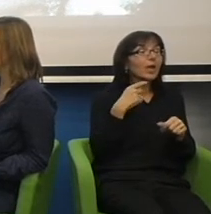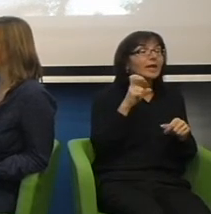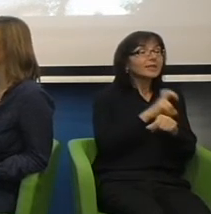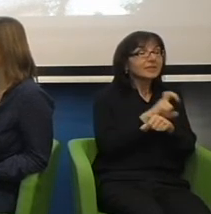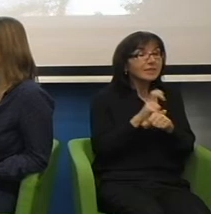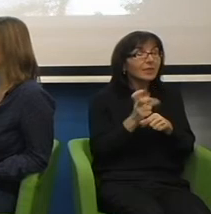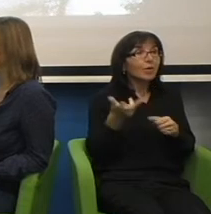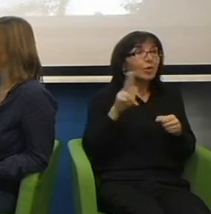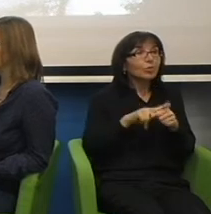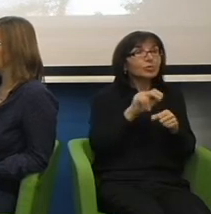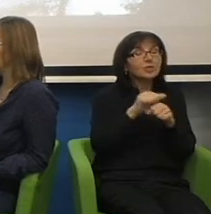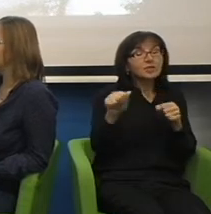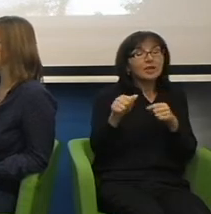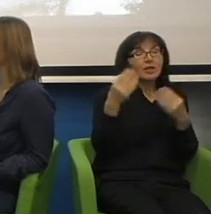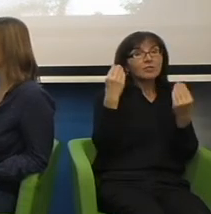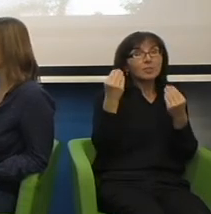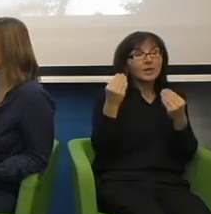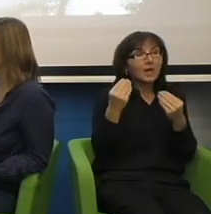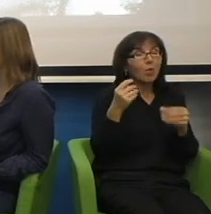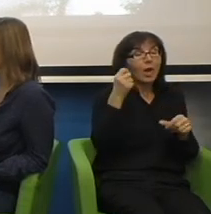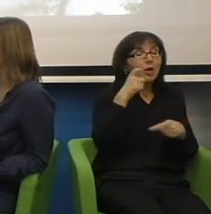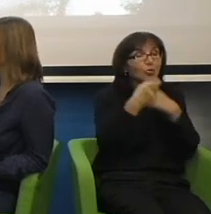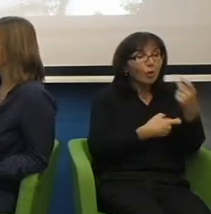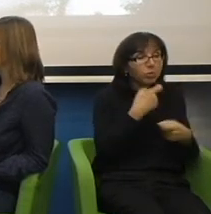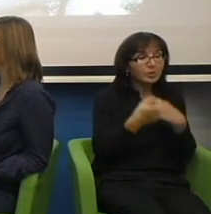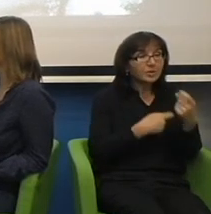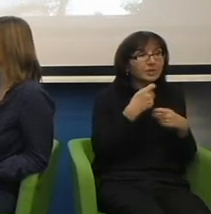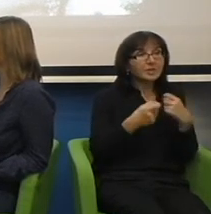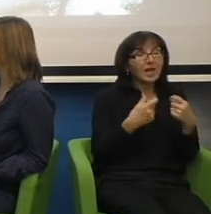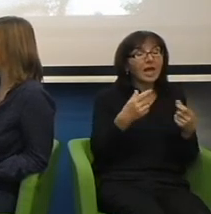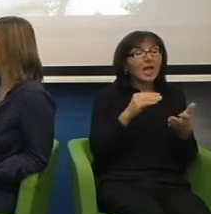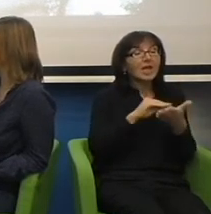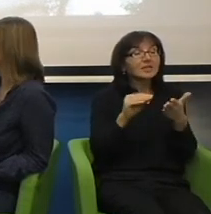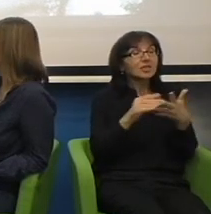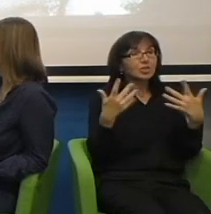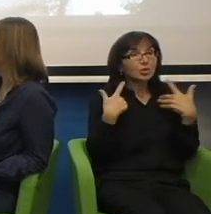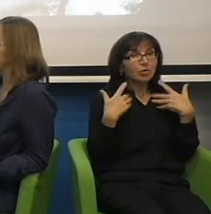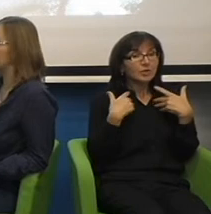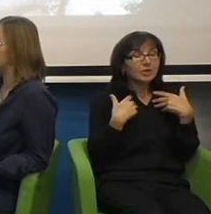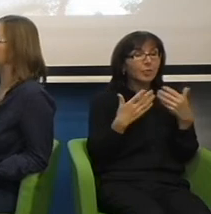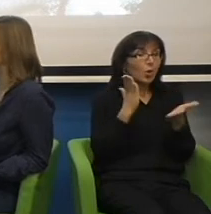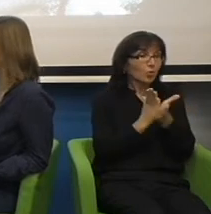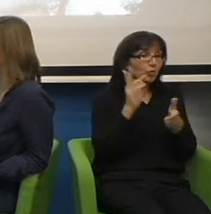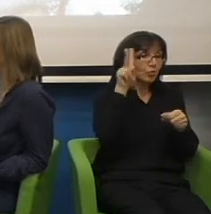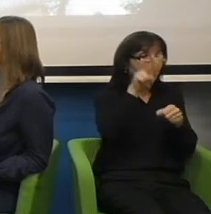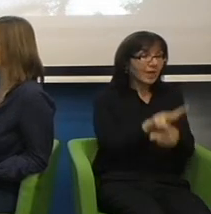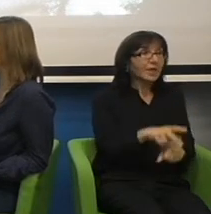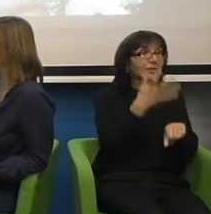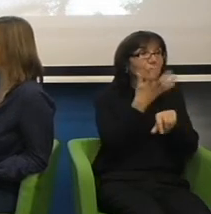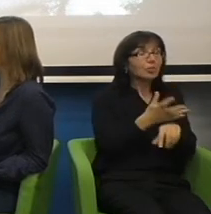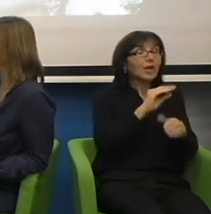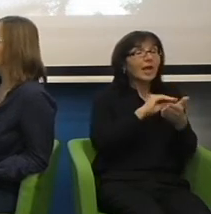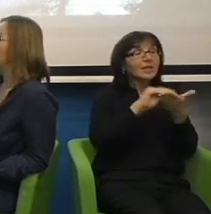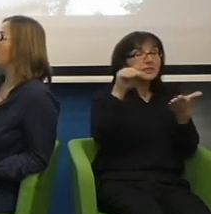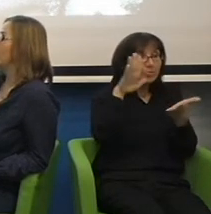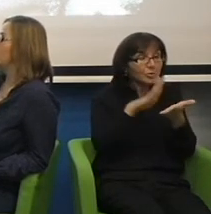to jest taka idealna robotnica. Robotnica z idealnym życiorysem. Od razu po tym, jak dostaje się do stoczni, zapisuje się do